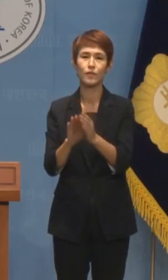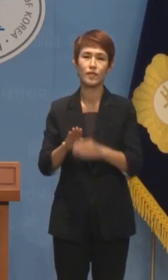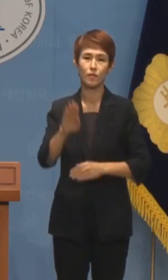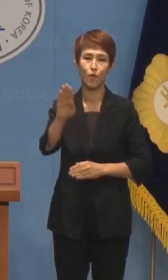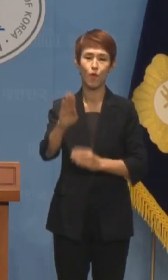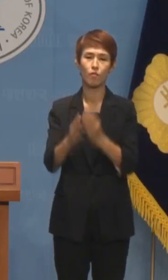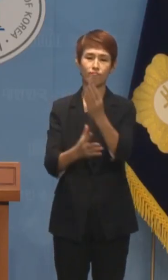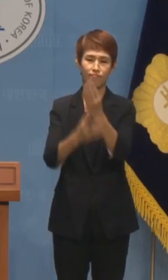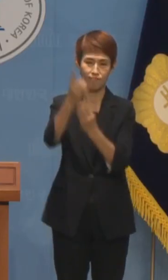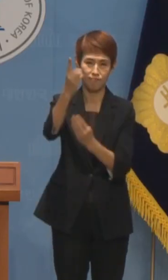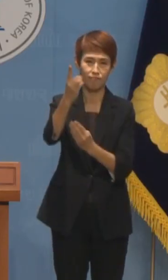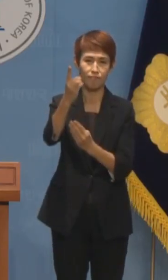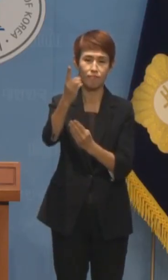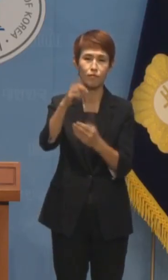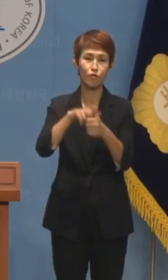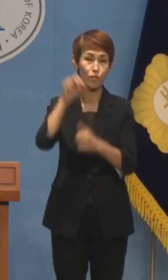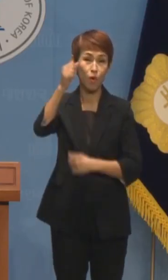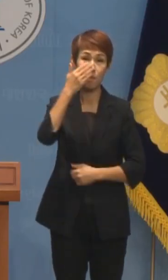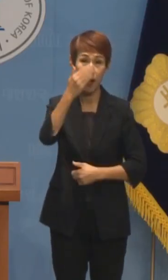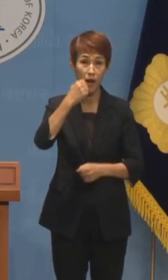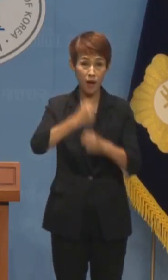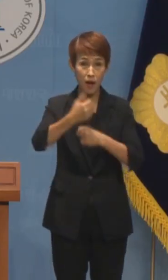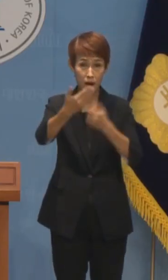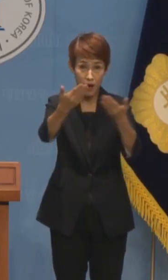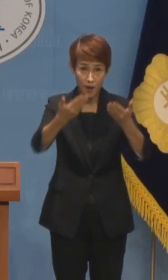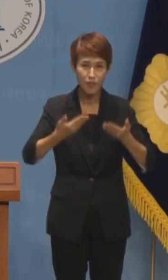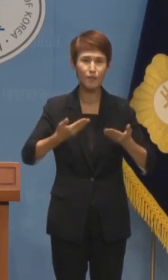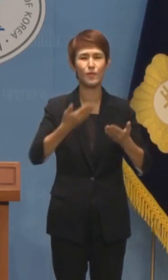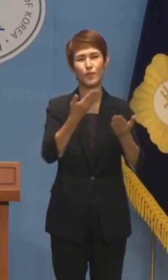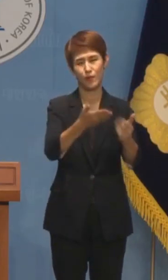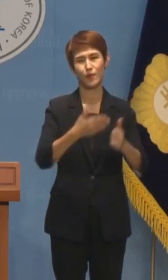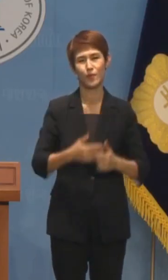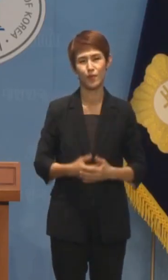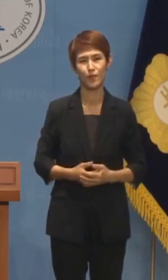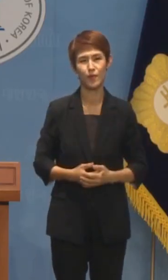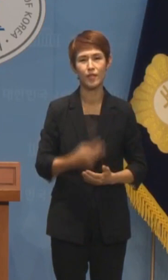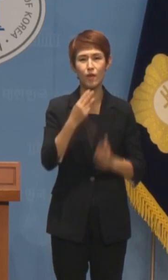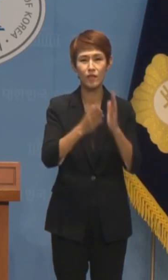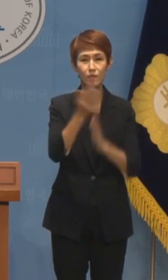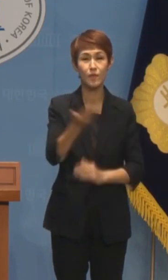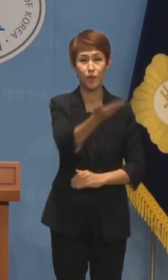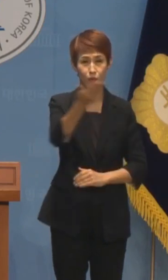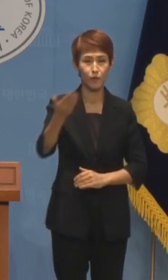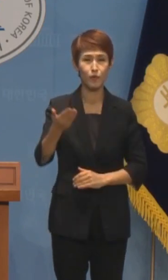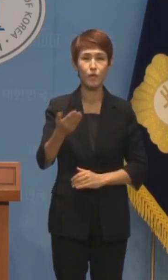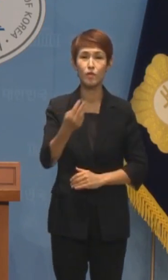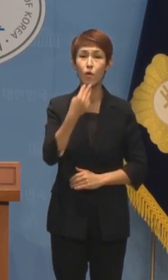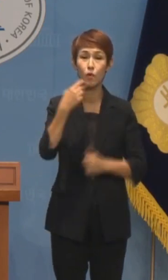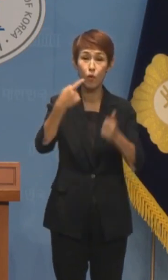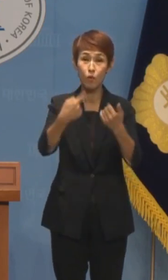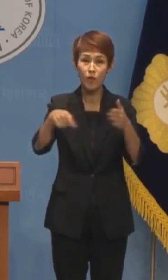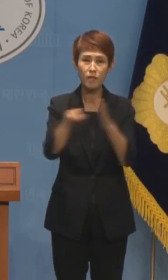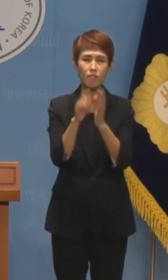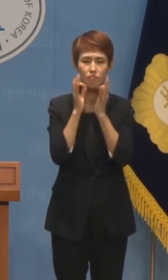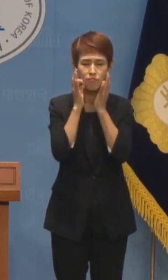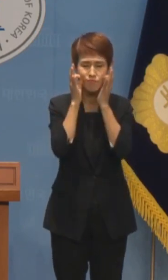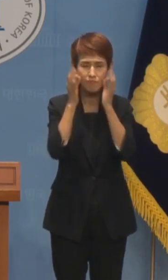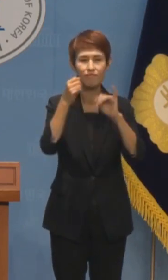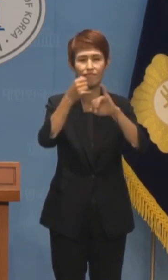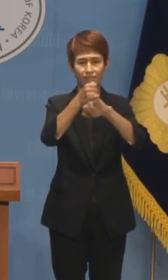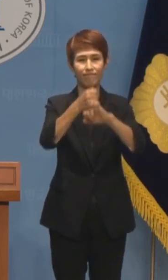될 수 있도록 도와주십시오. 서울시민 여러분, 서울 교육을 위해 제 모든 것을